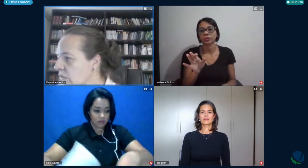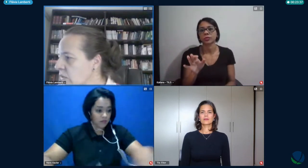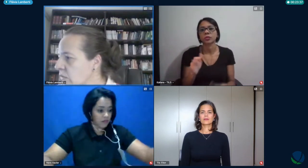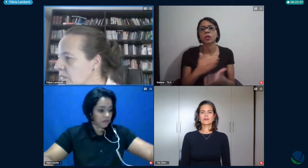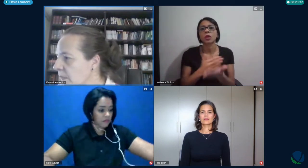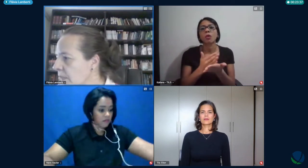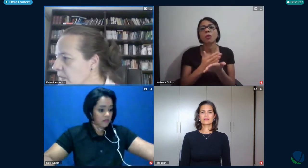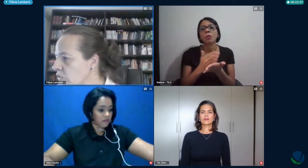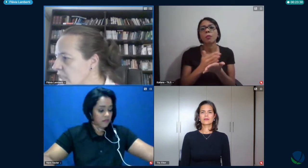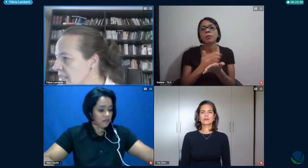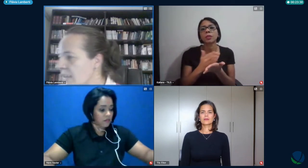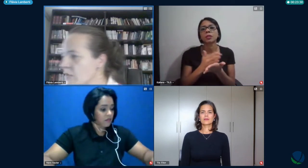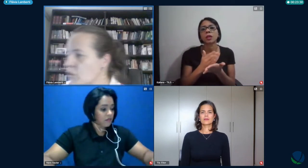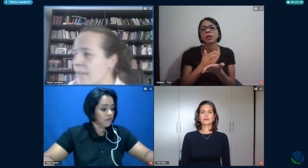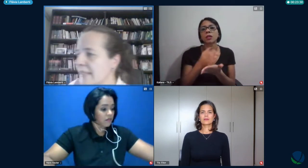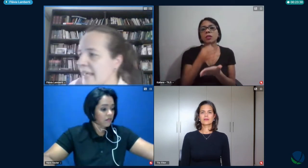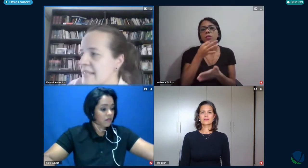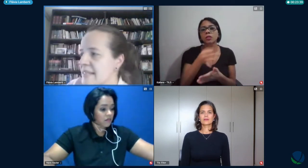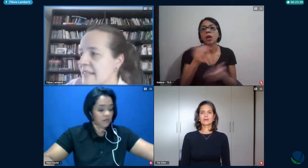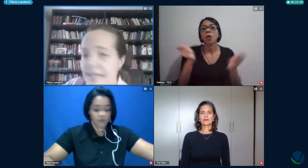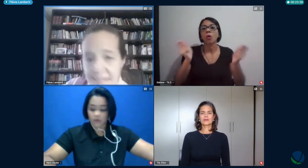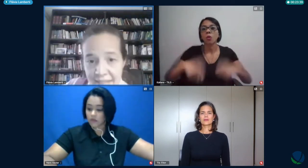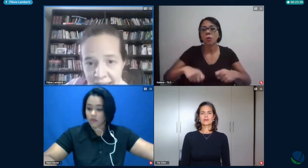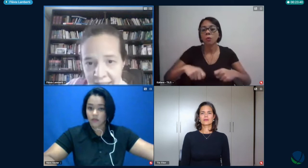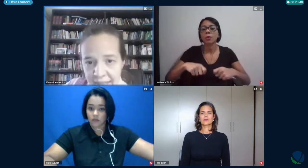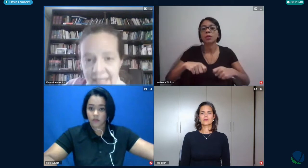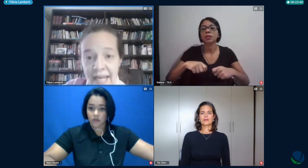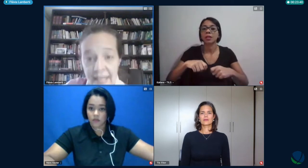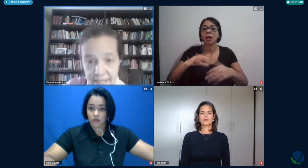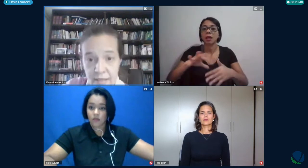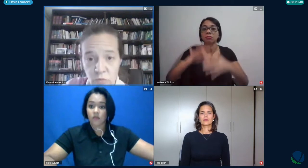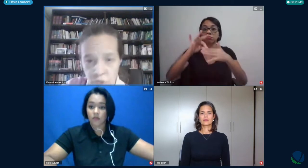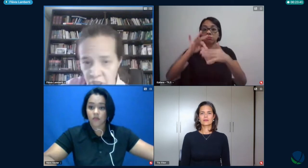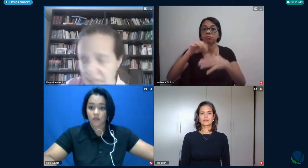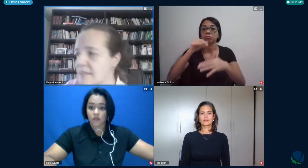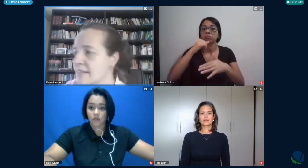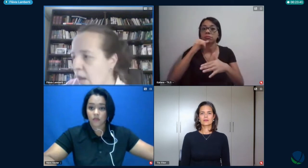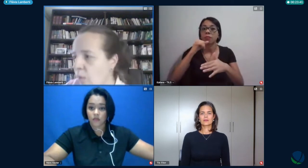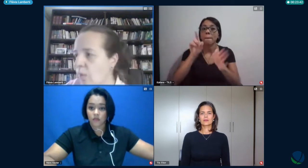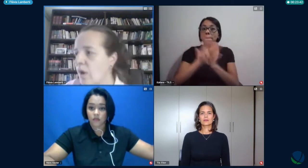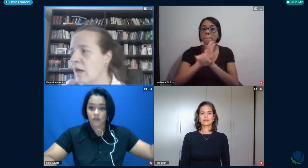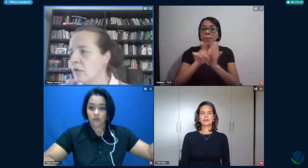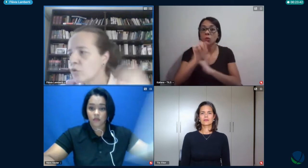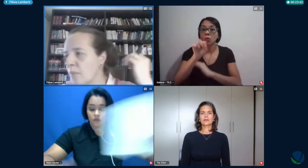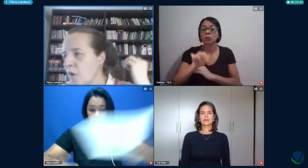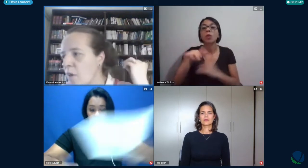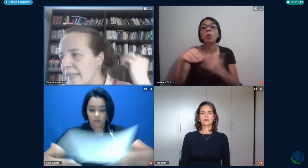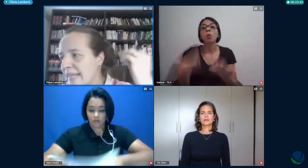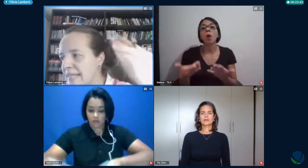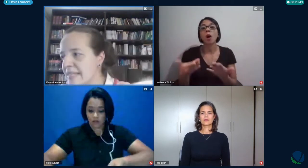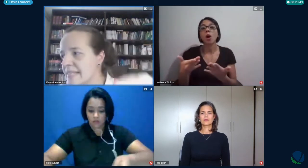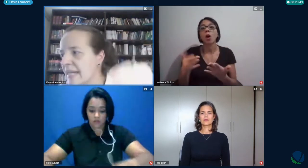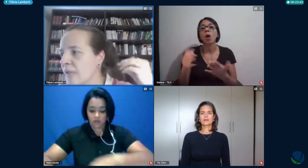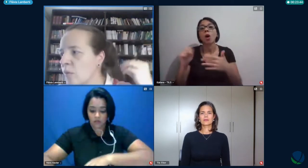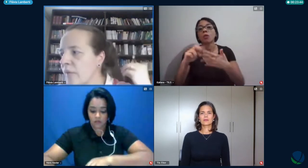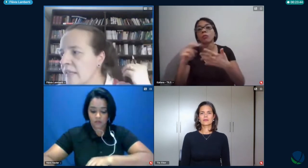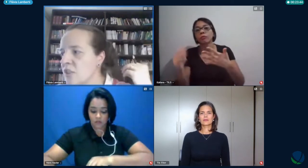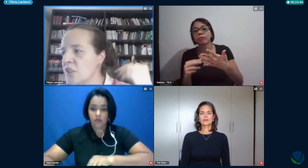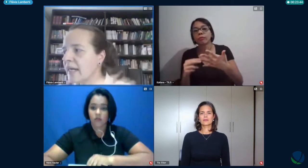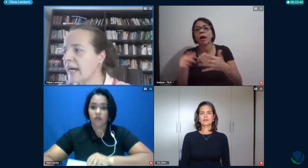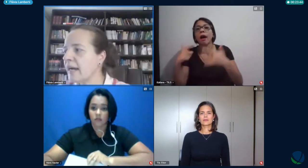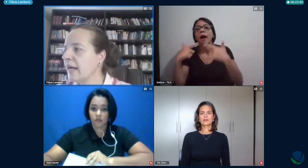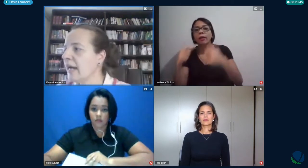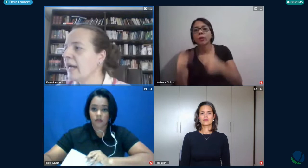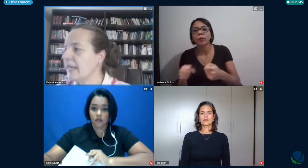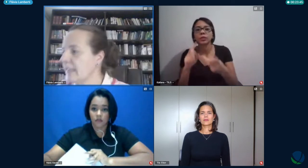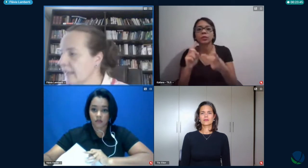começar com... Sugestão, as competências em destaque naquela questão X são subcompetência